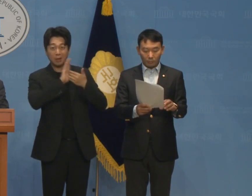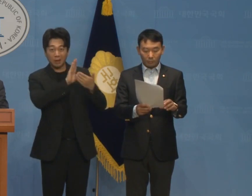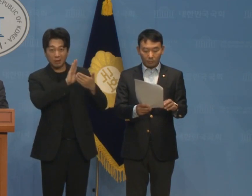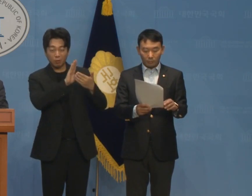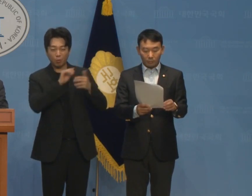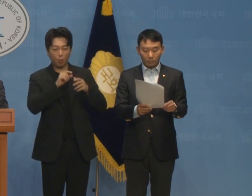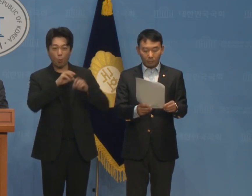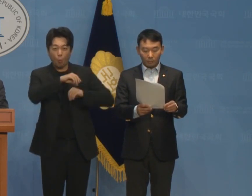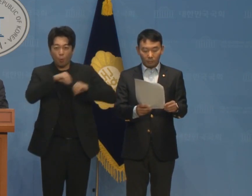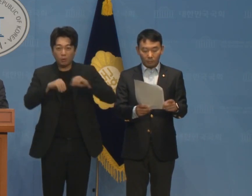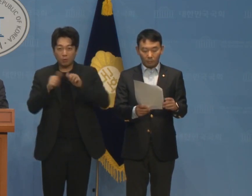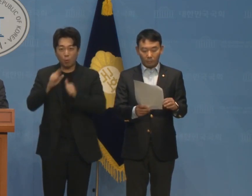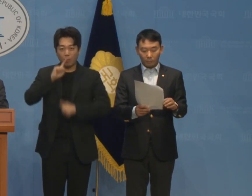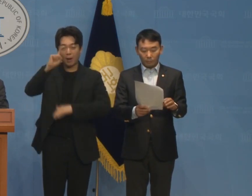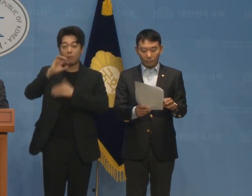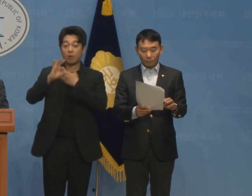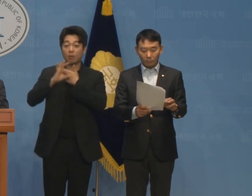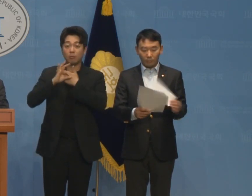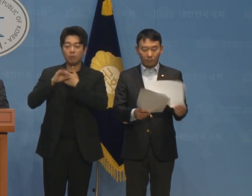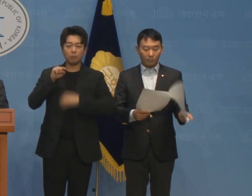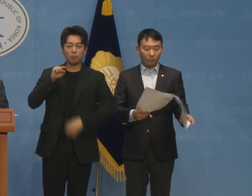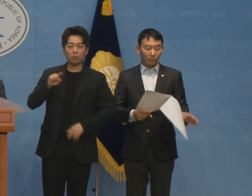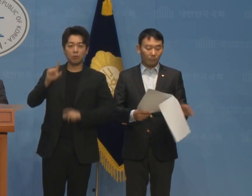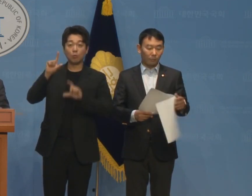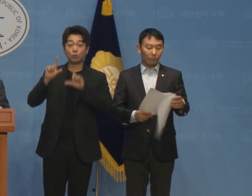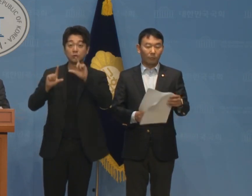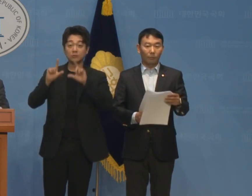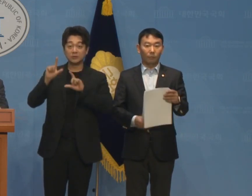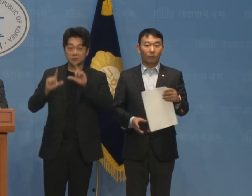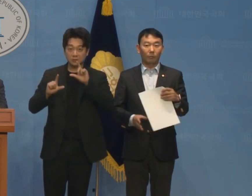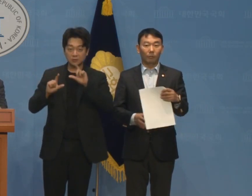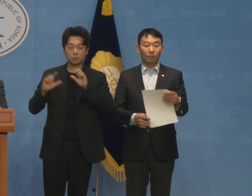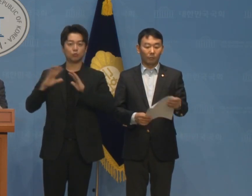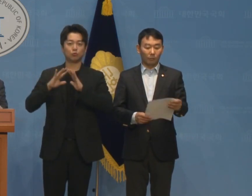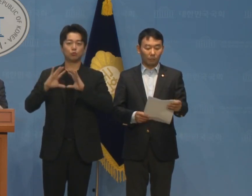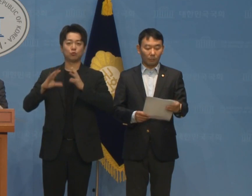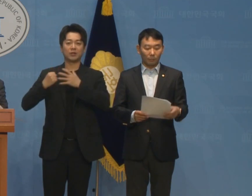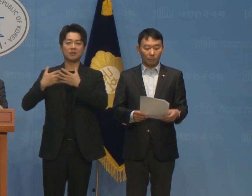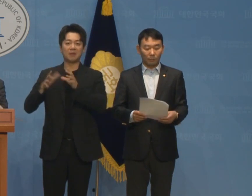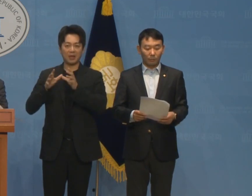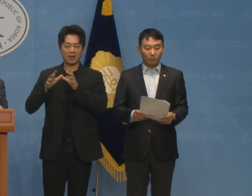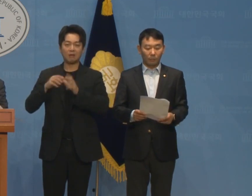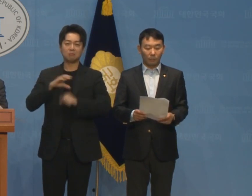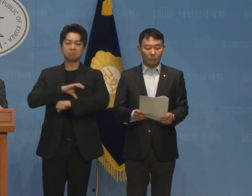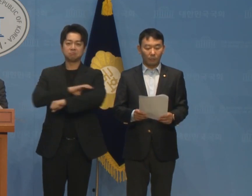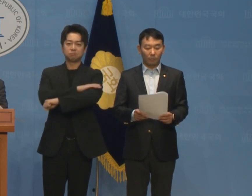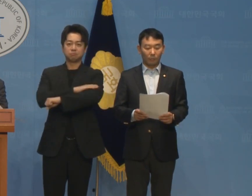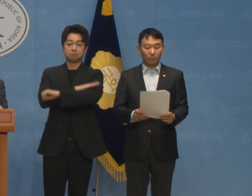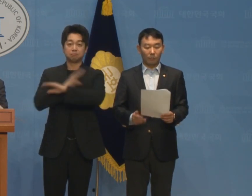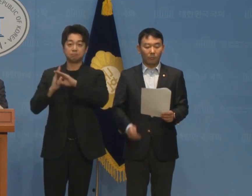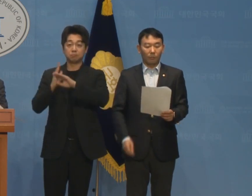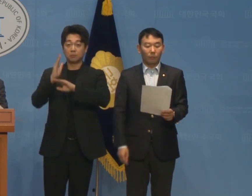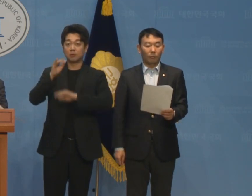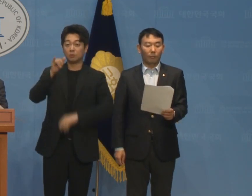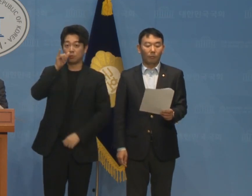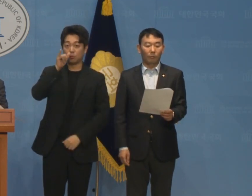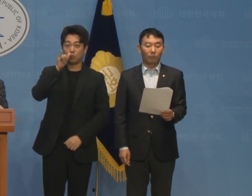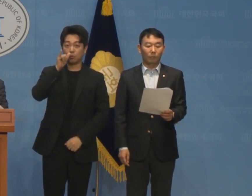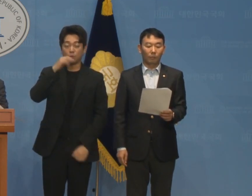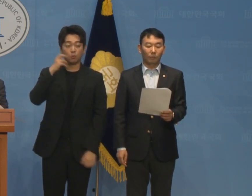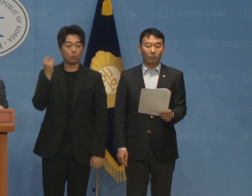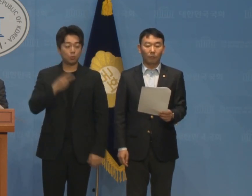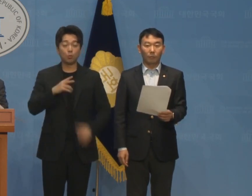취한다면 이야말로 국민의힘의 직권남용이자 국회에 접수된 청원을